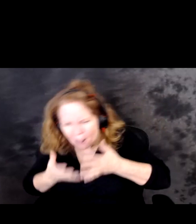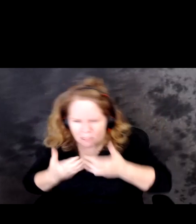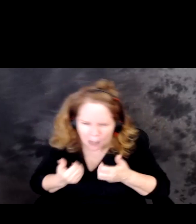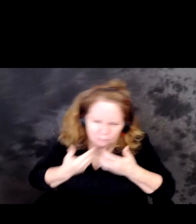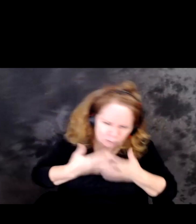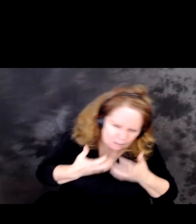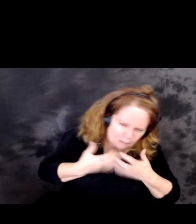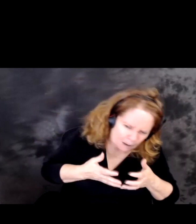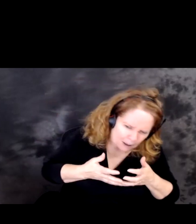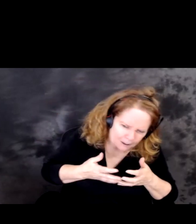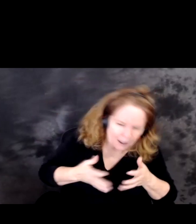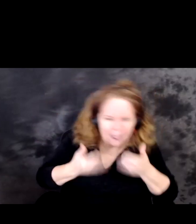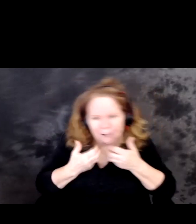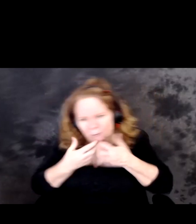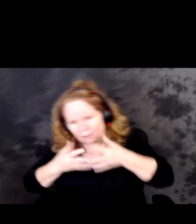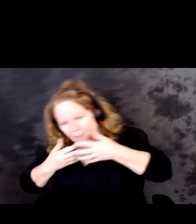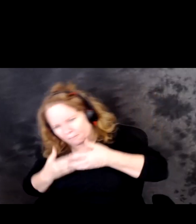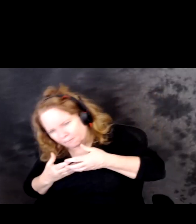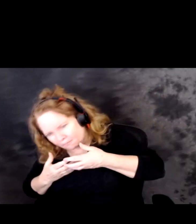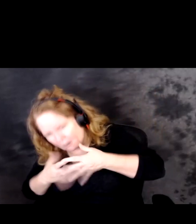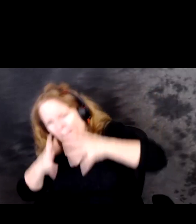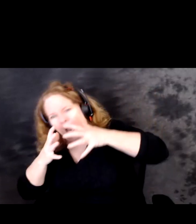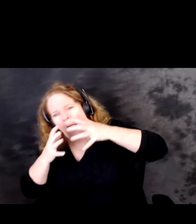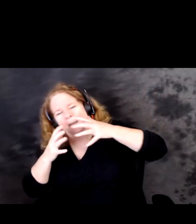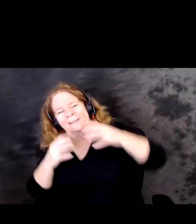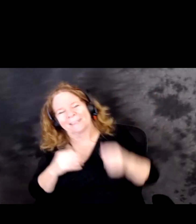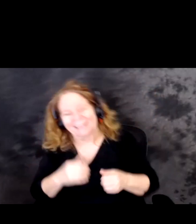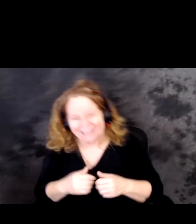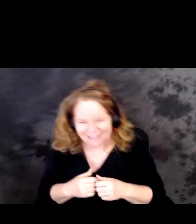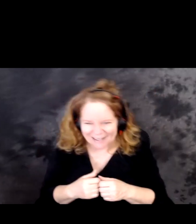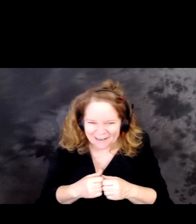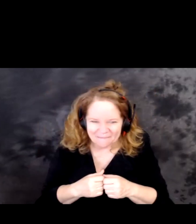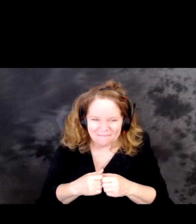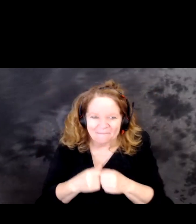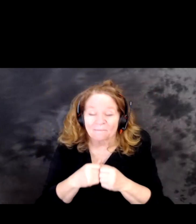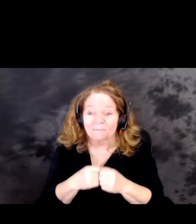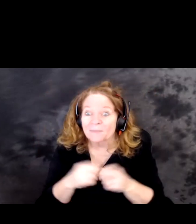ribbit, ribbit, vamos con un ribbit, ribbit.